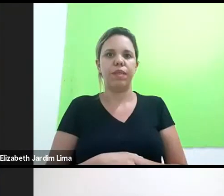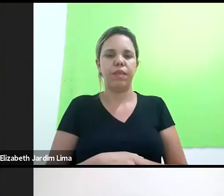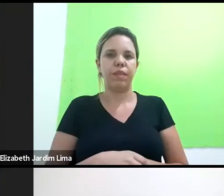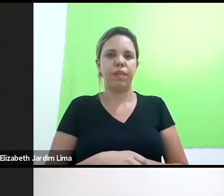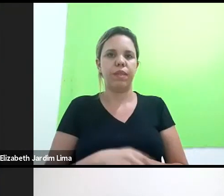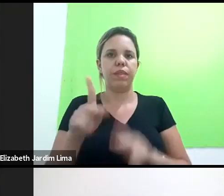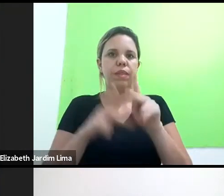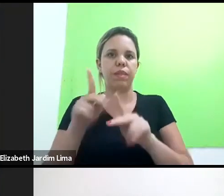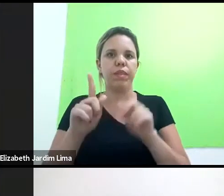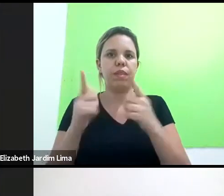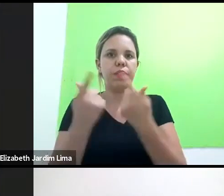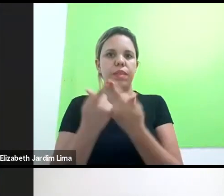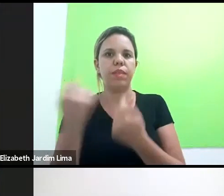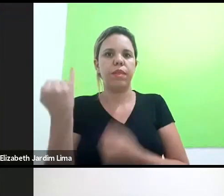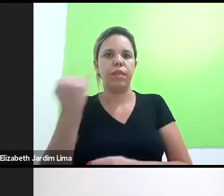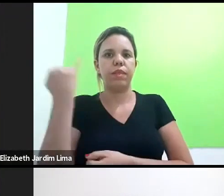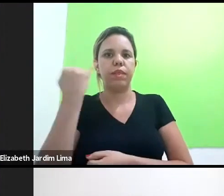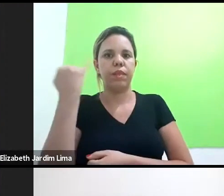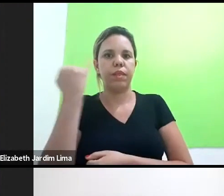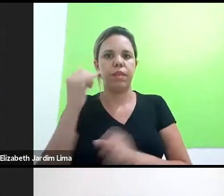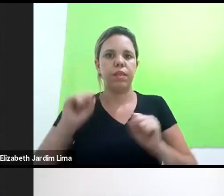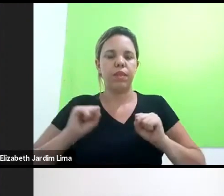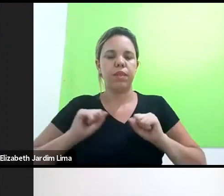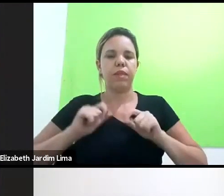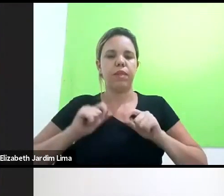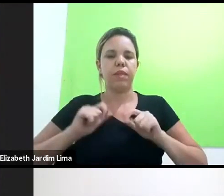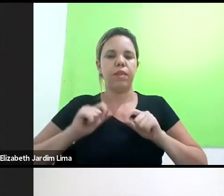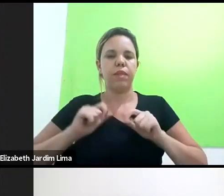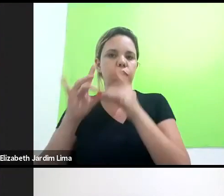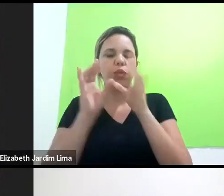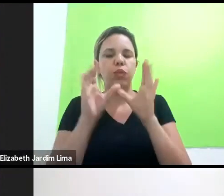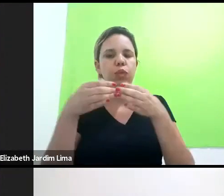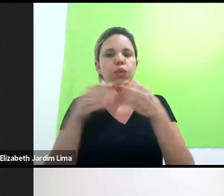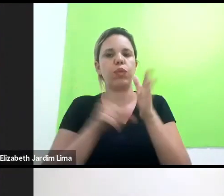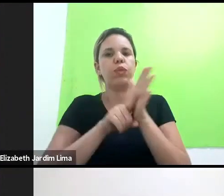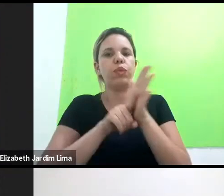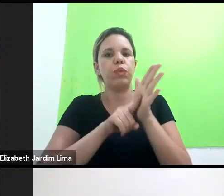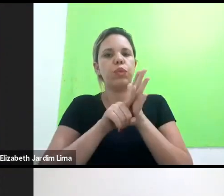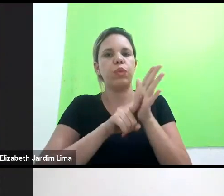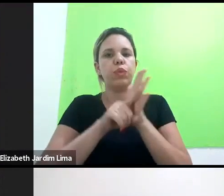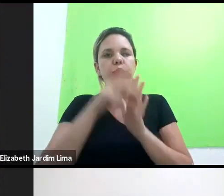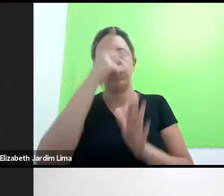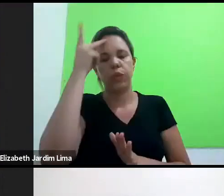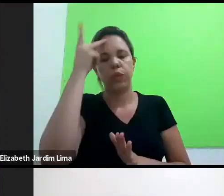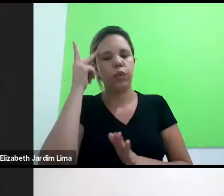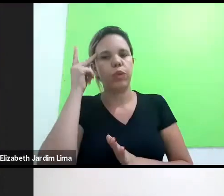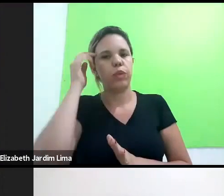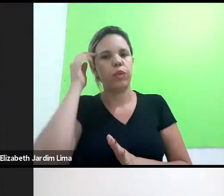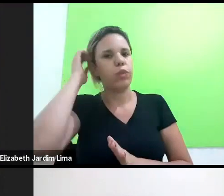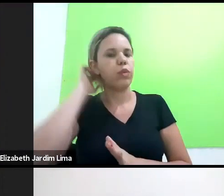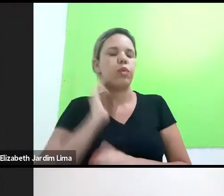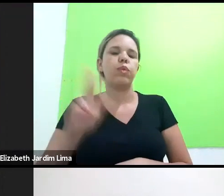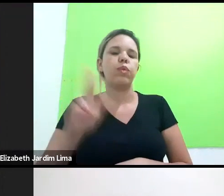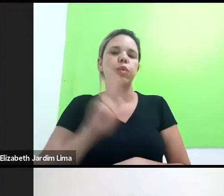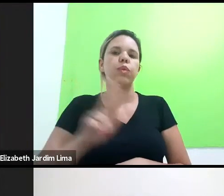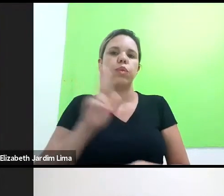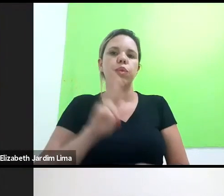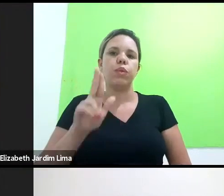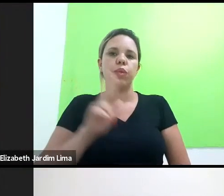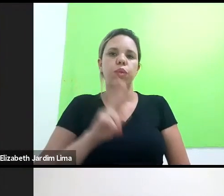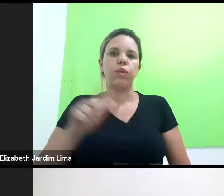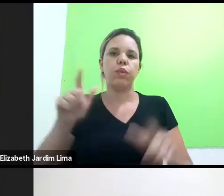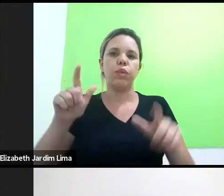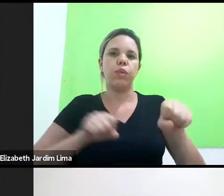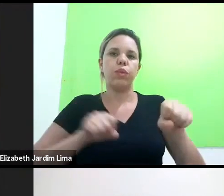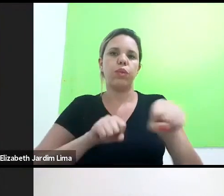acho que é importante, porque fortaleceu a comunidade, fortaleceu a busca de outras pessoas, de buscar a universidade enquanto um espaço de